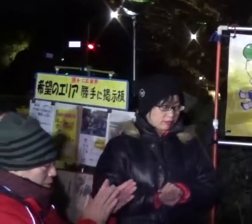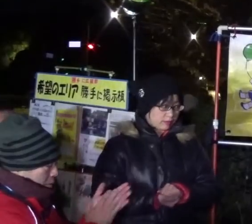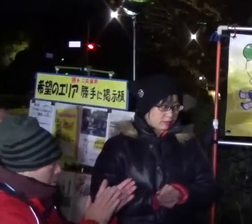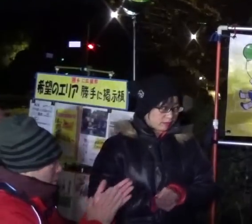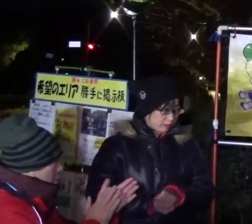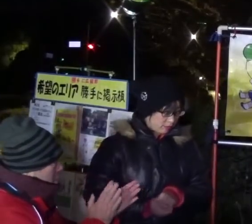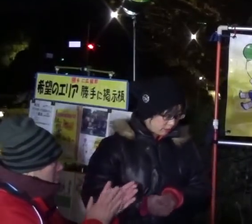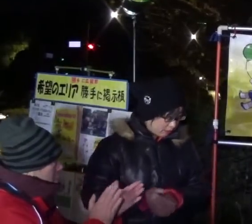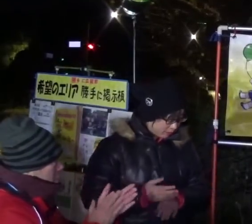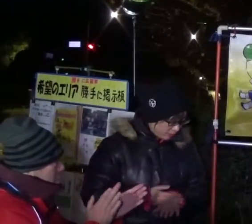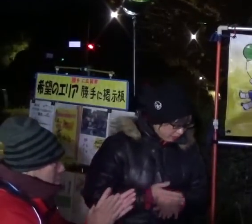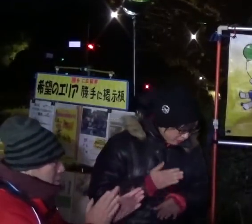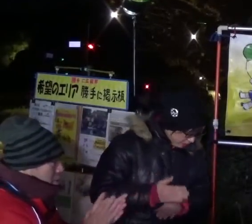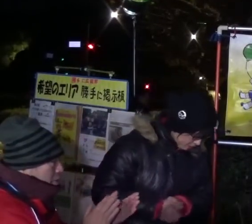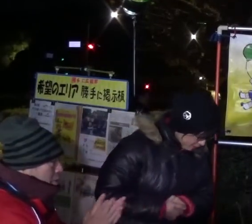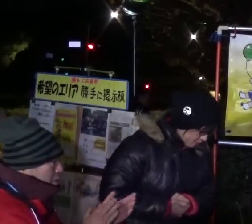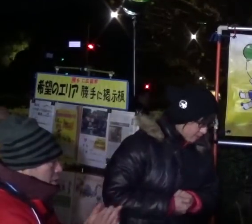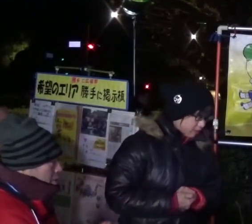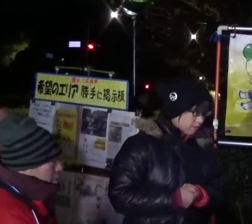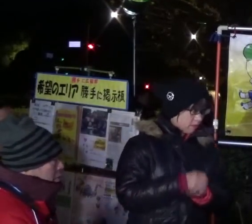ありがとうございました。